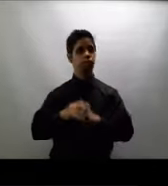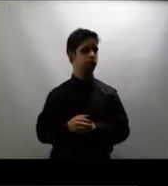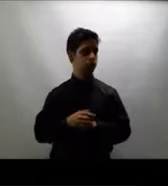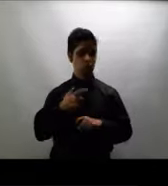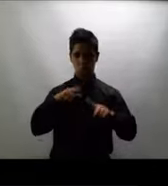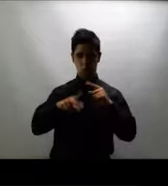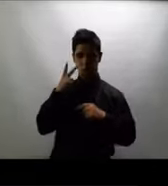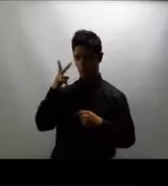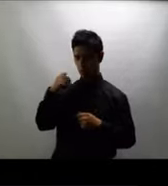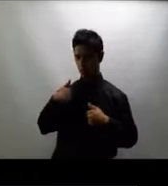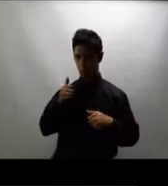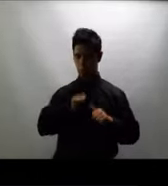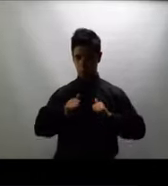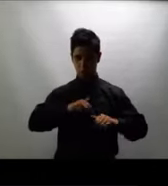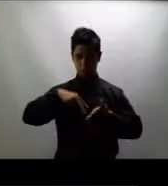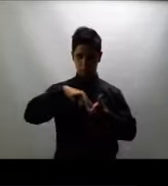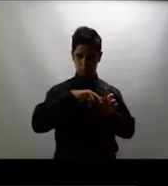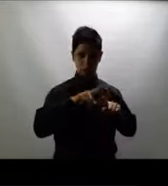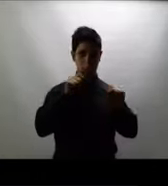me vi. Yo sí.